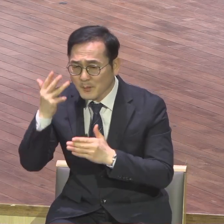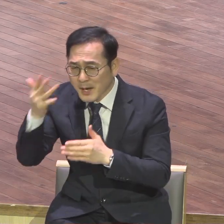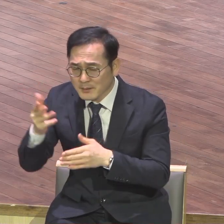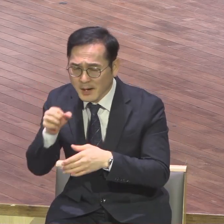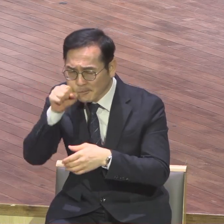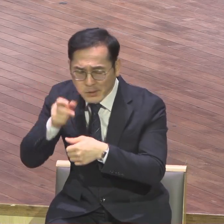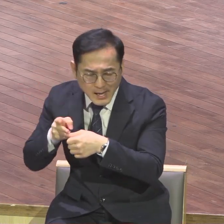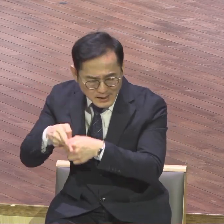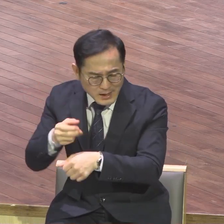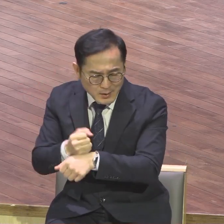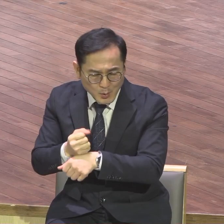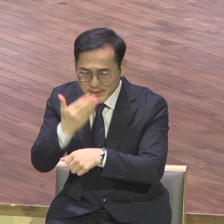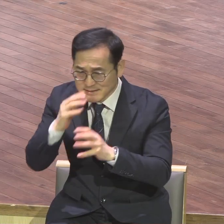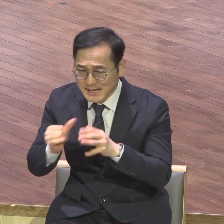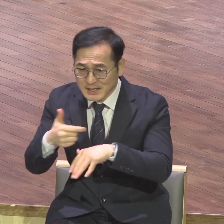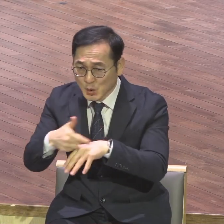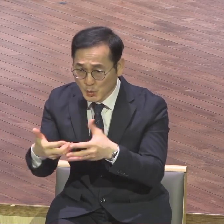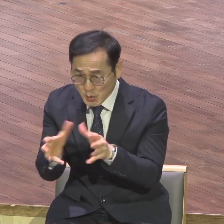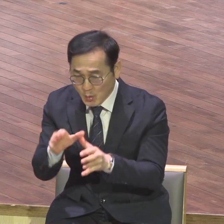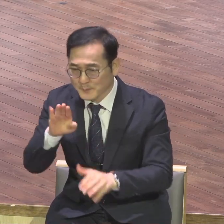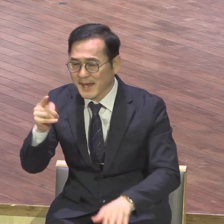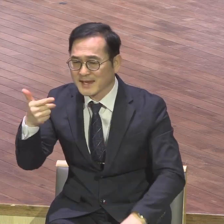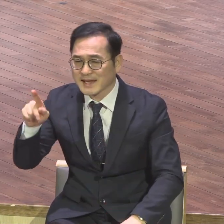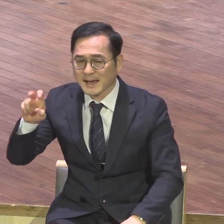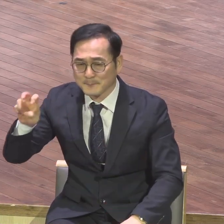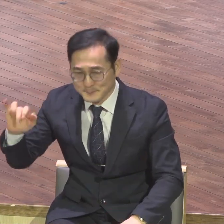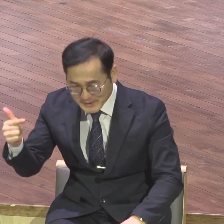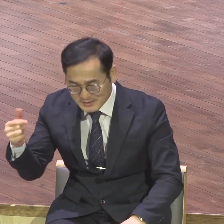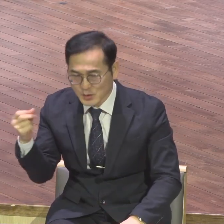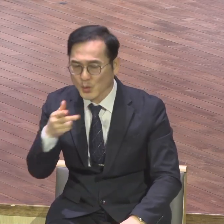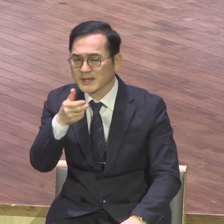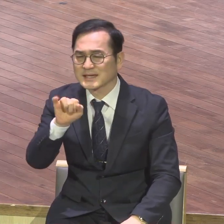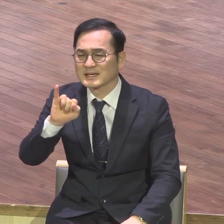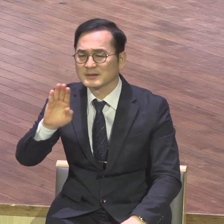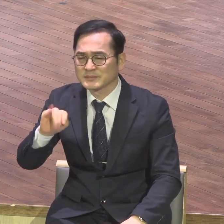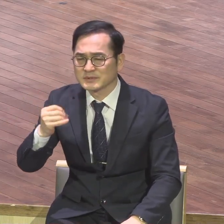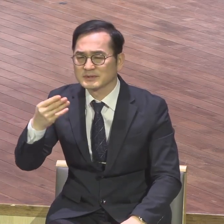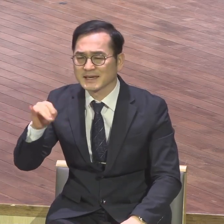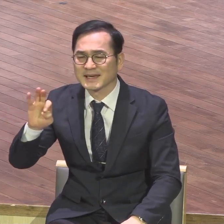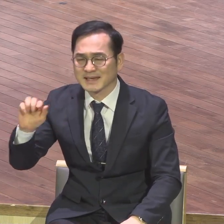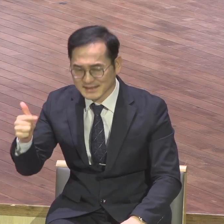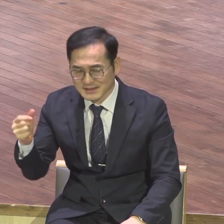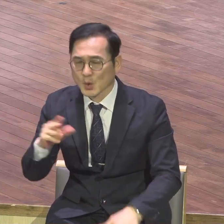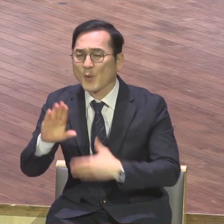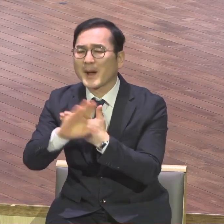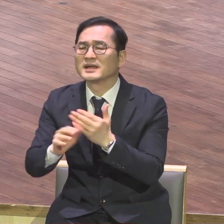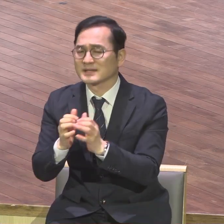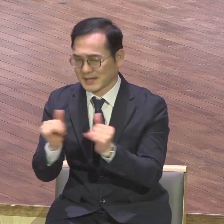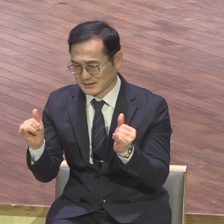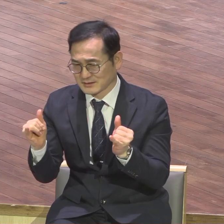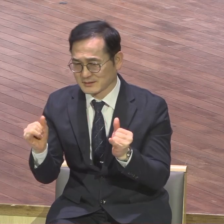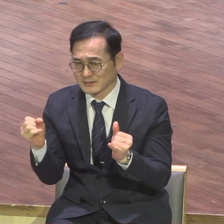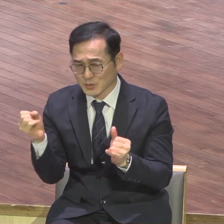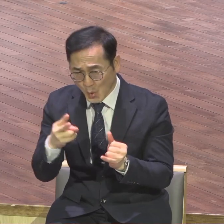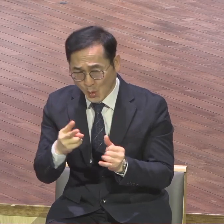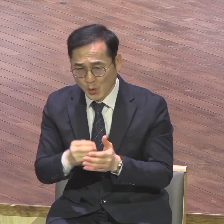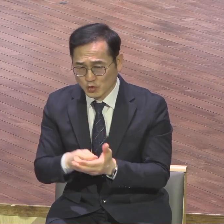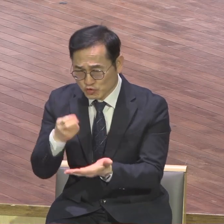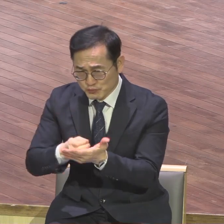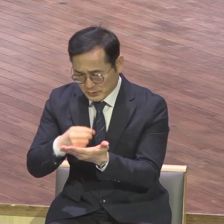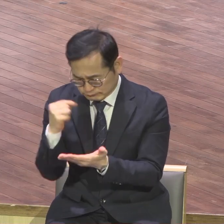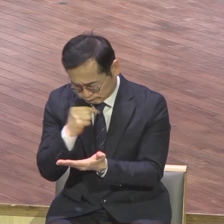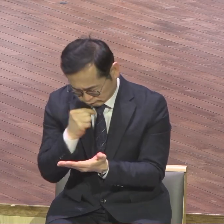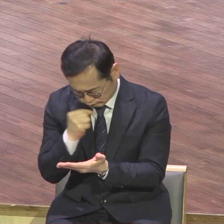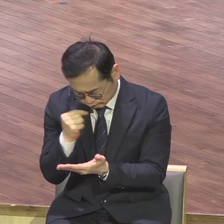족속이요 베냐민 지파요 히브리인 중에 히브리인이요 율법으로는 바리새인이요 열심으로는 교회를 박해하고 율법에